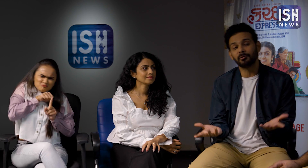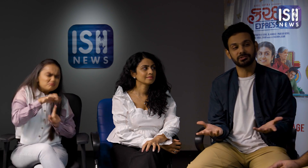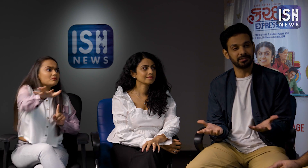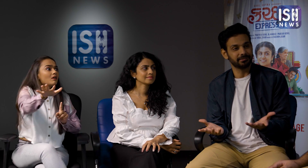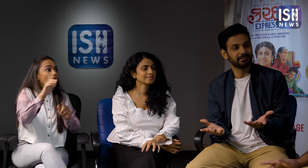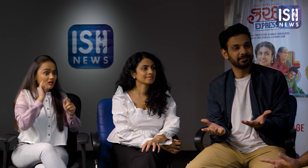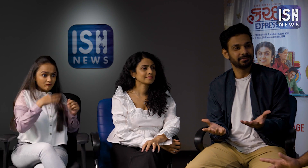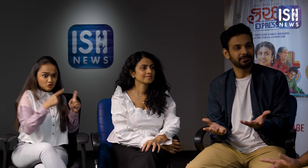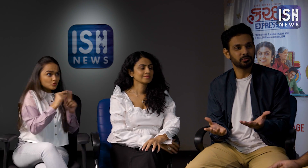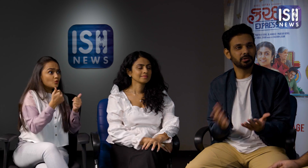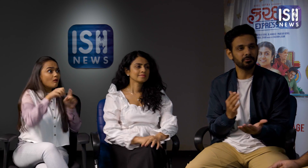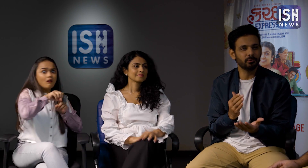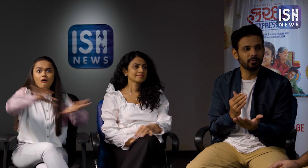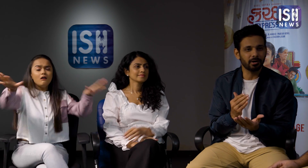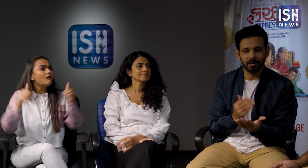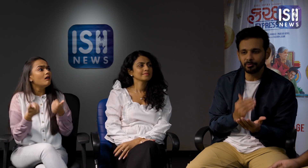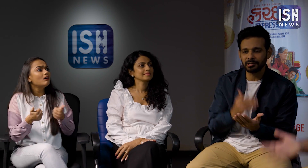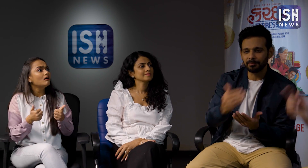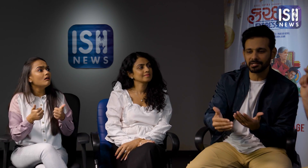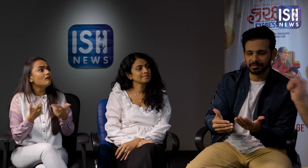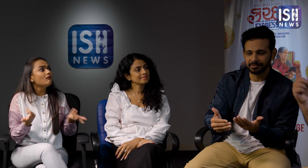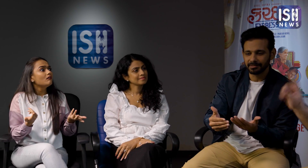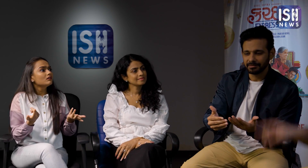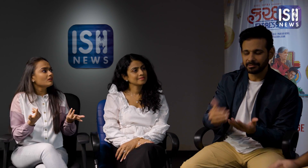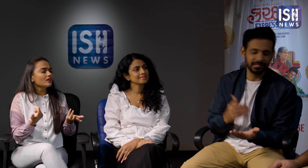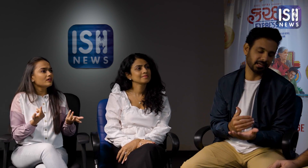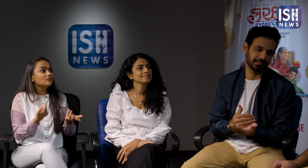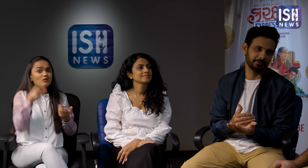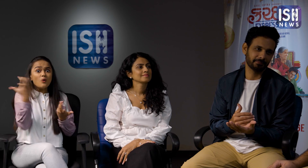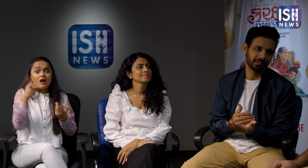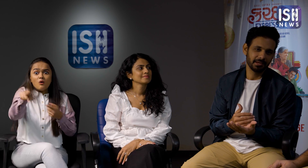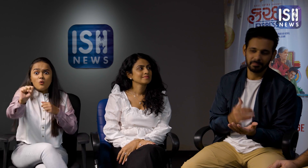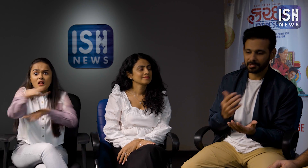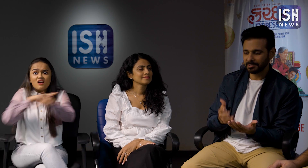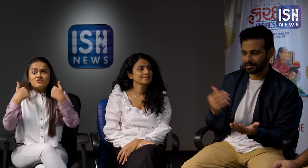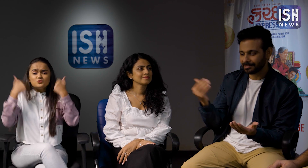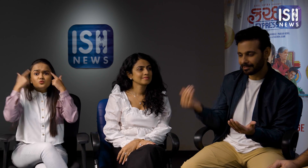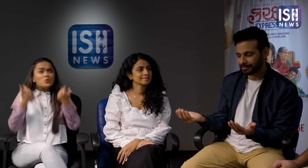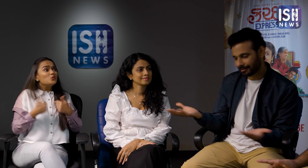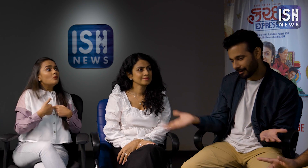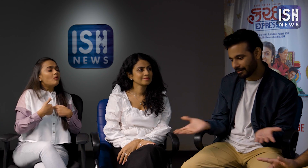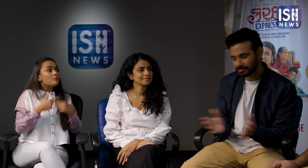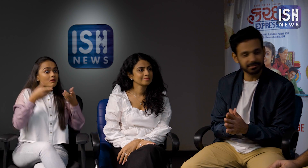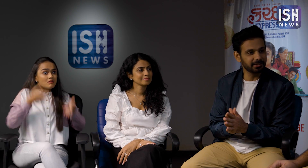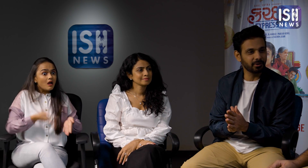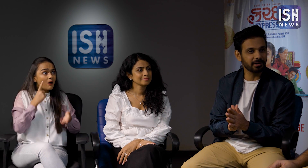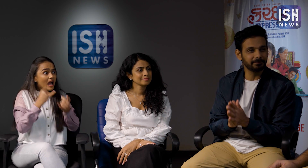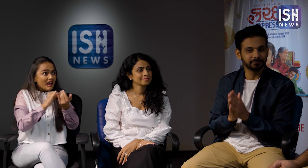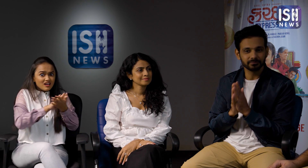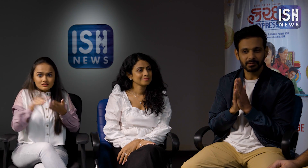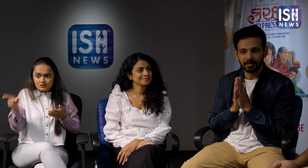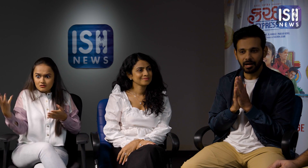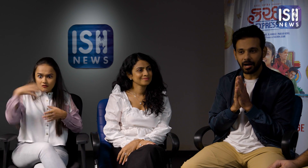अदरवाइज़ नहीं पहुँचती, क्योंकि वो हम उनकी भाषा नहीं जानते। बट अभी ये ISH के